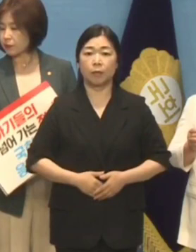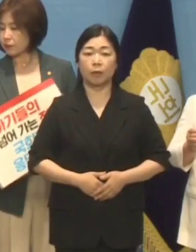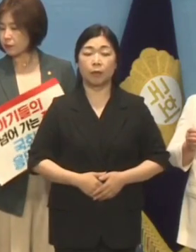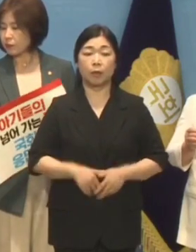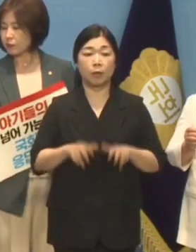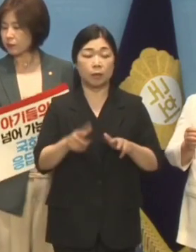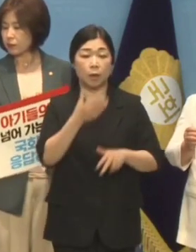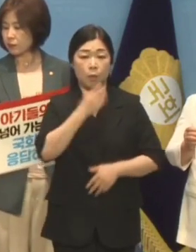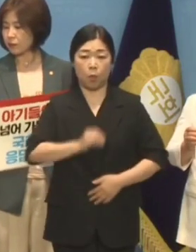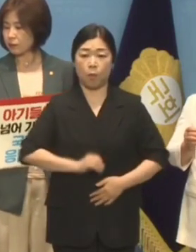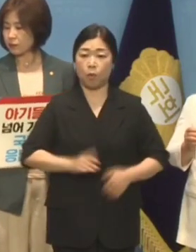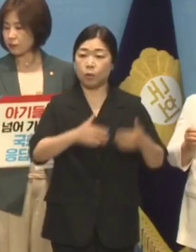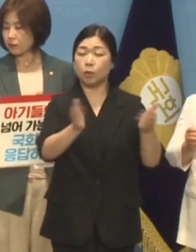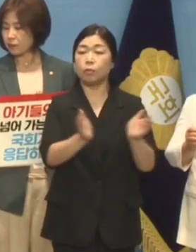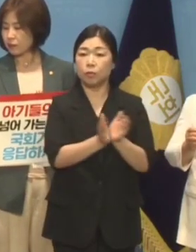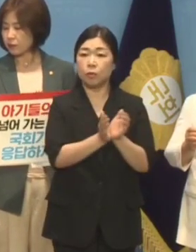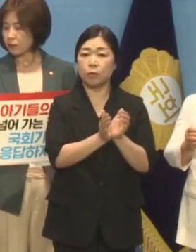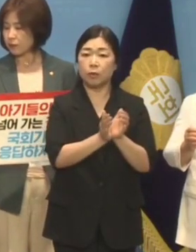현재